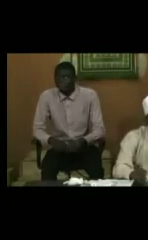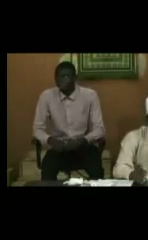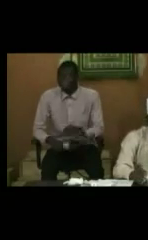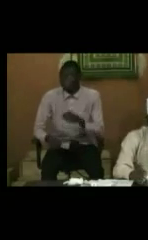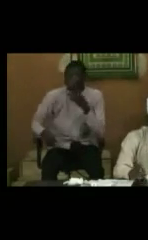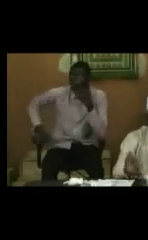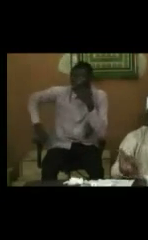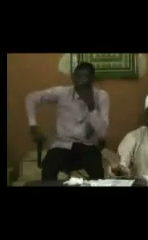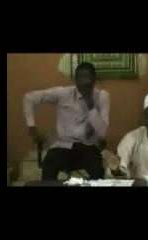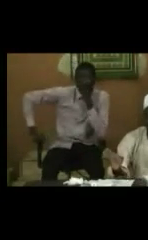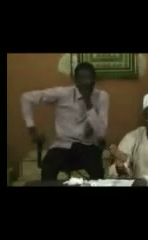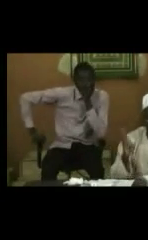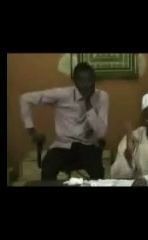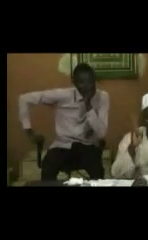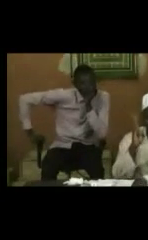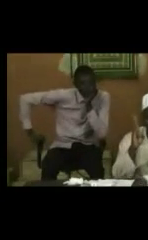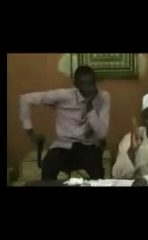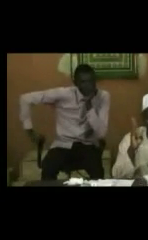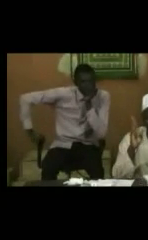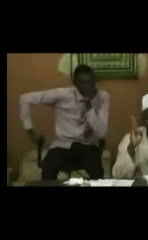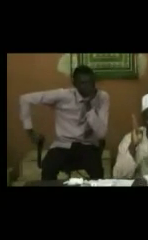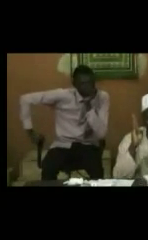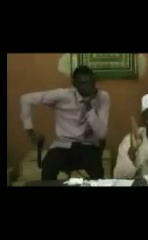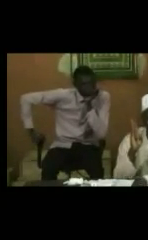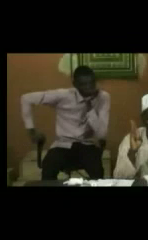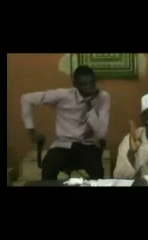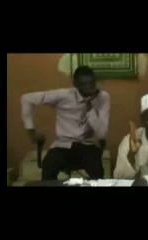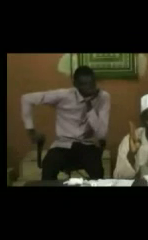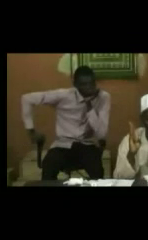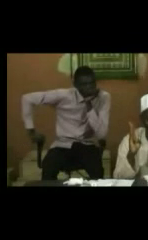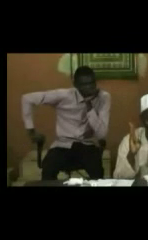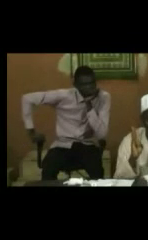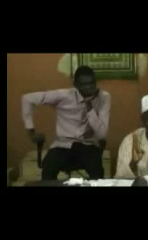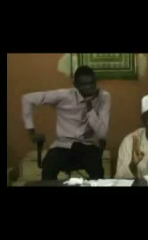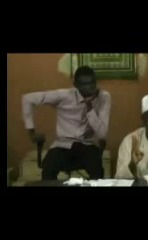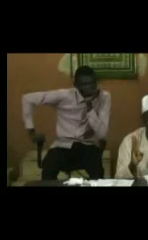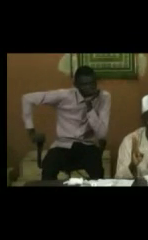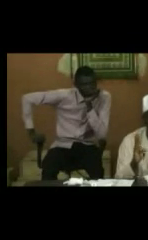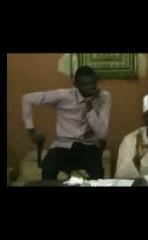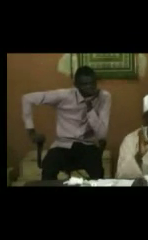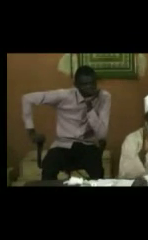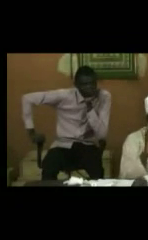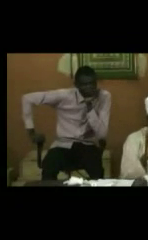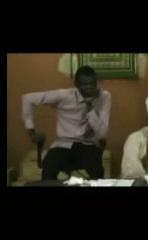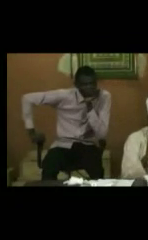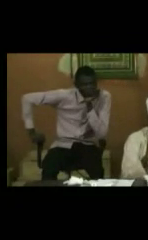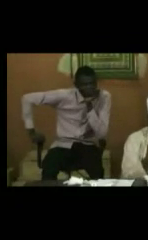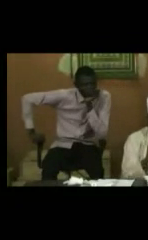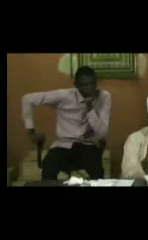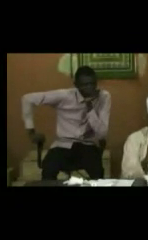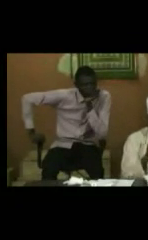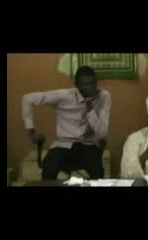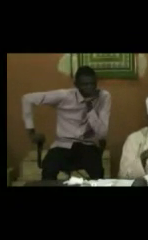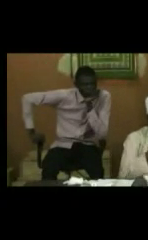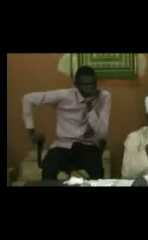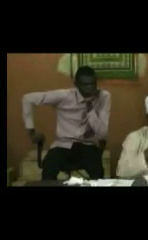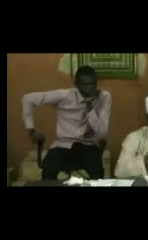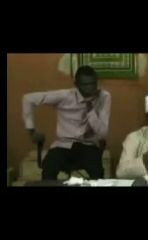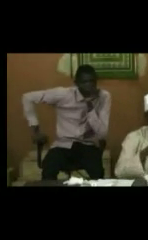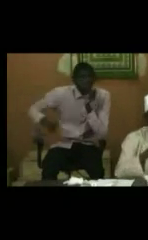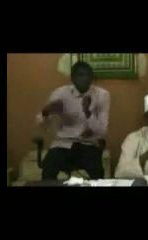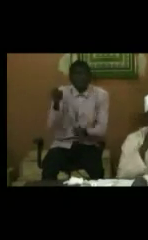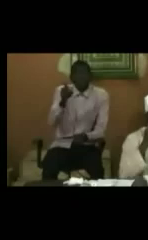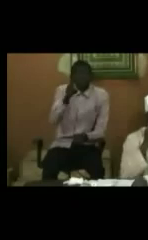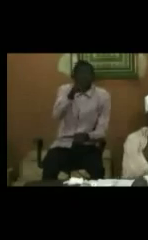jẹ́ àyàfi ọwákà maita okùnbété dama masfura ẹ̀jẹ̀